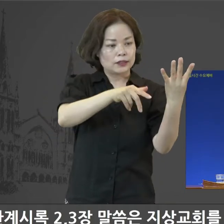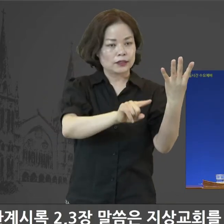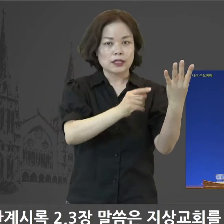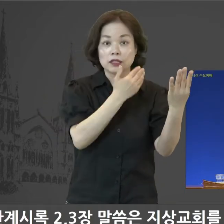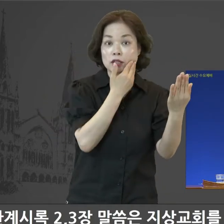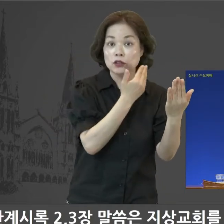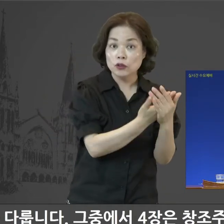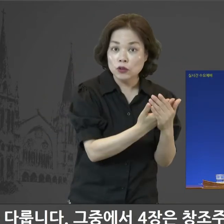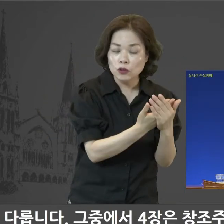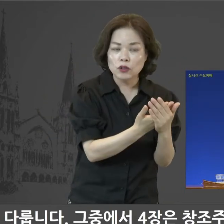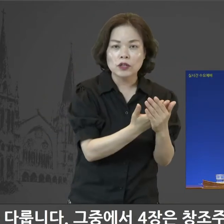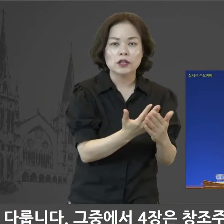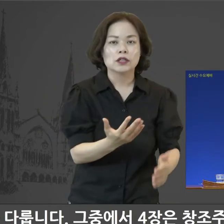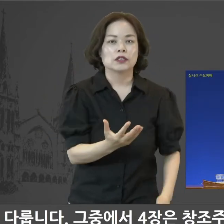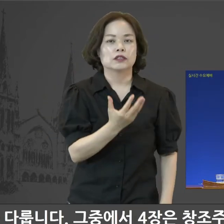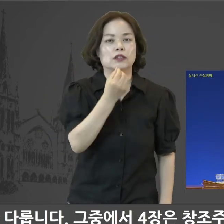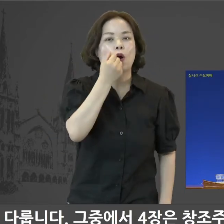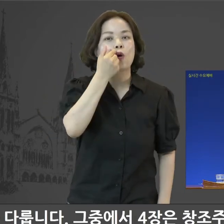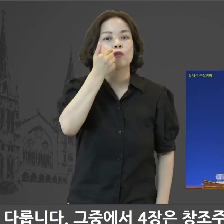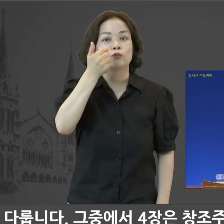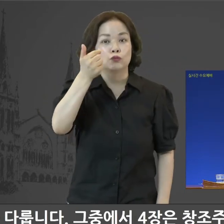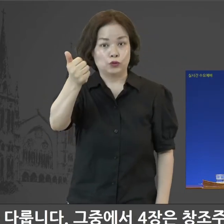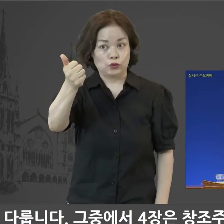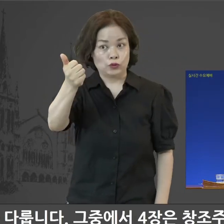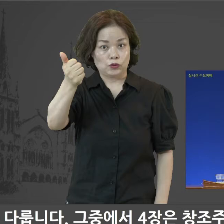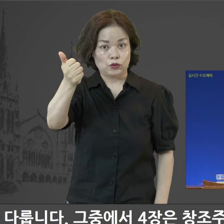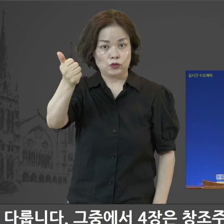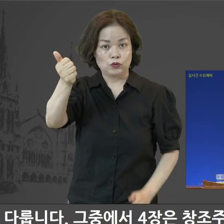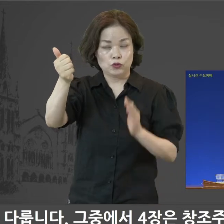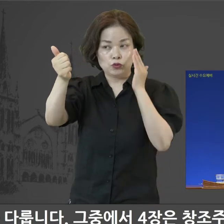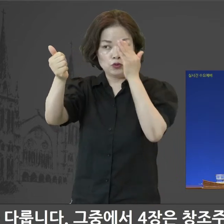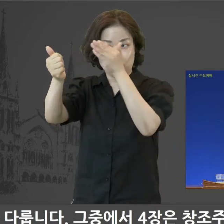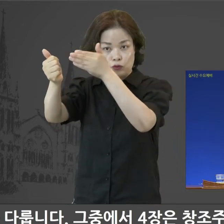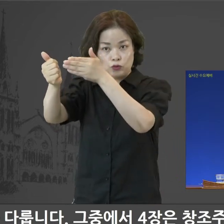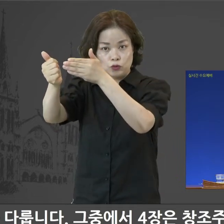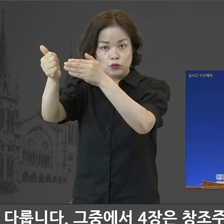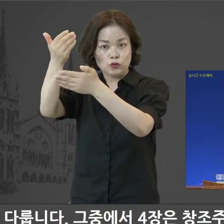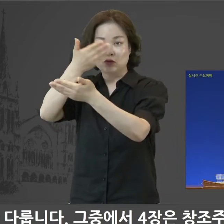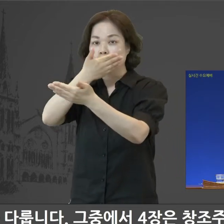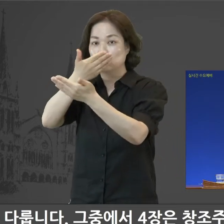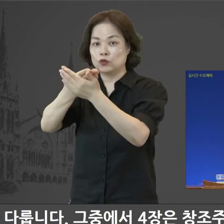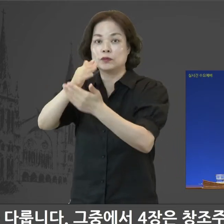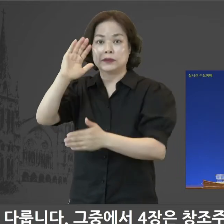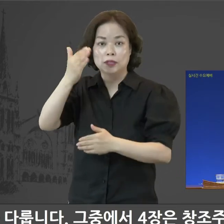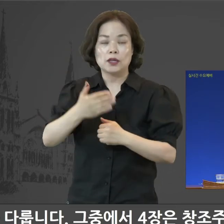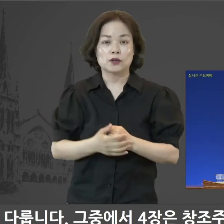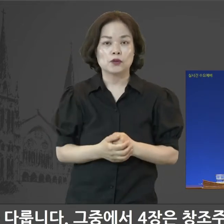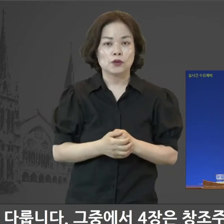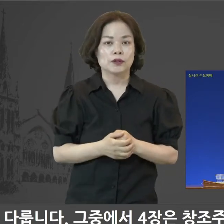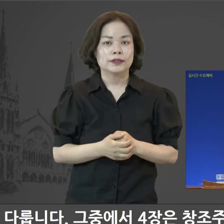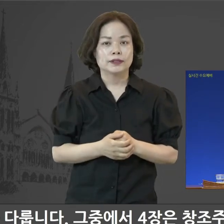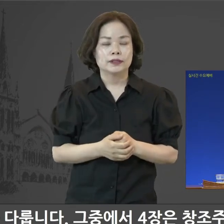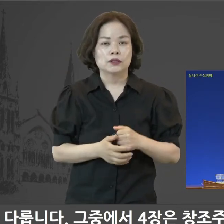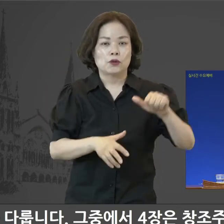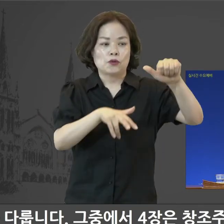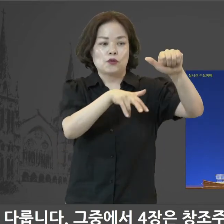포인트는 성부 하나님께 이 포인트가 맞추어져 있고요,